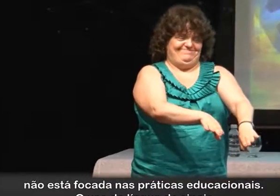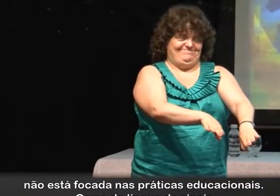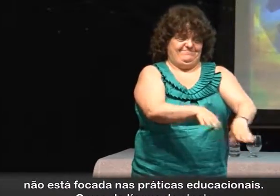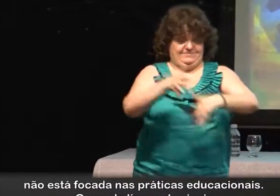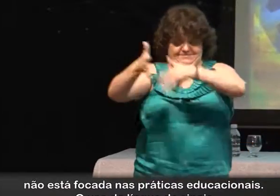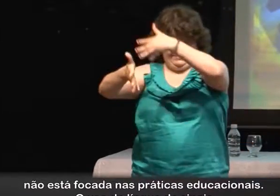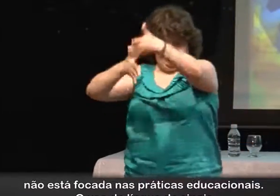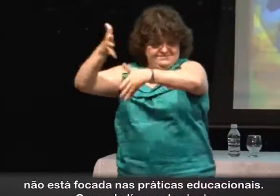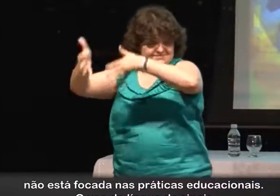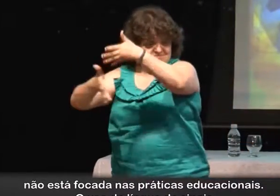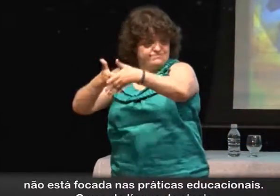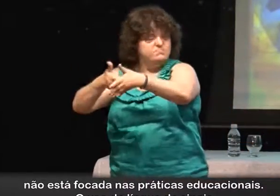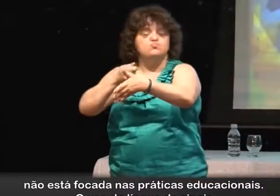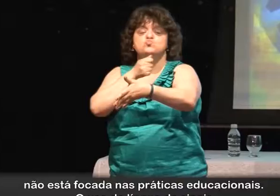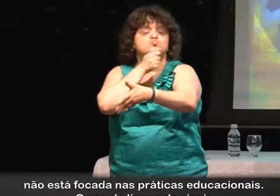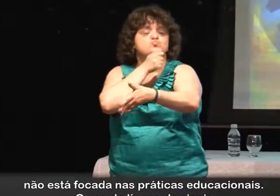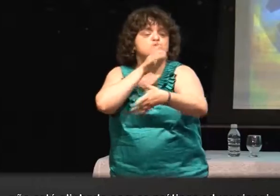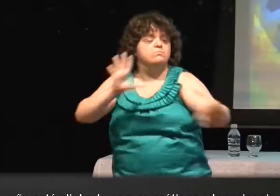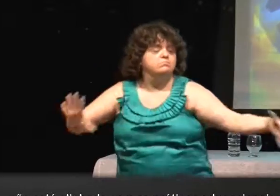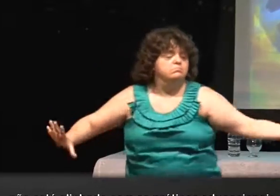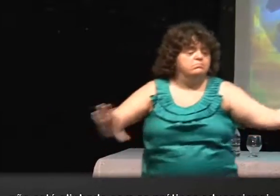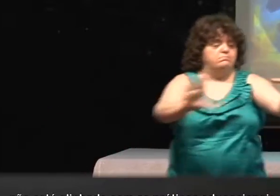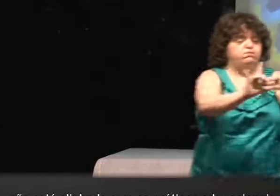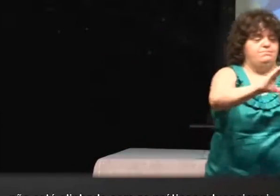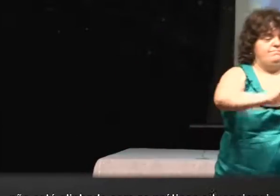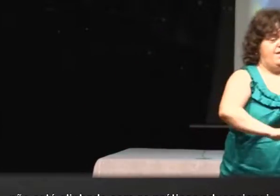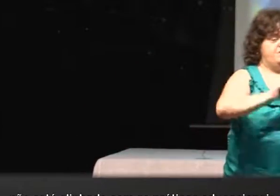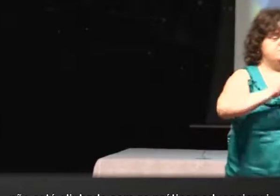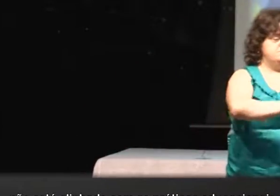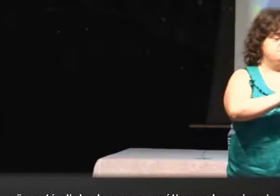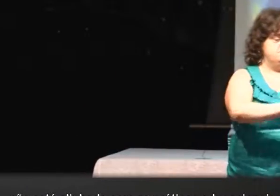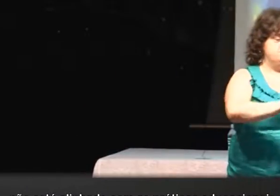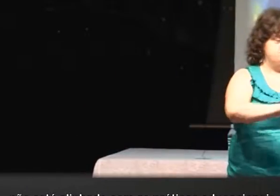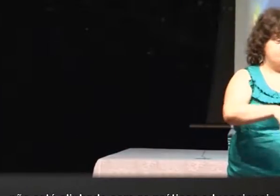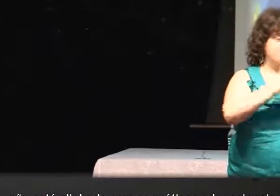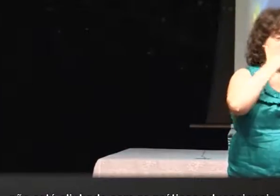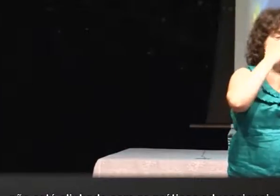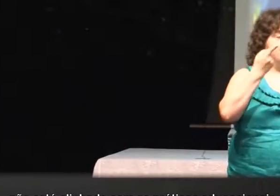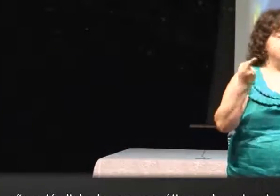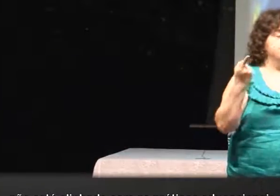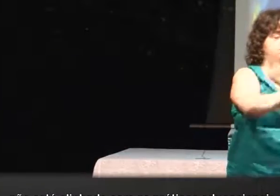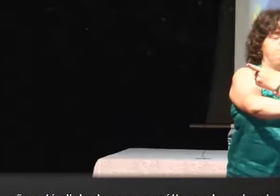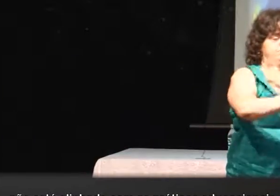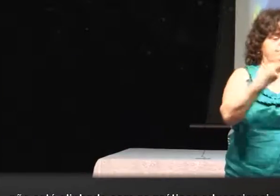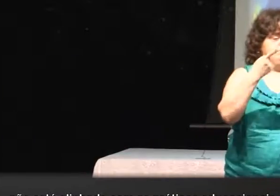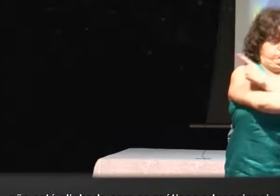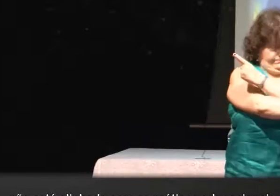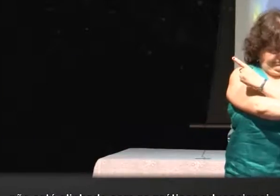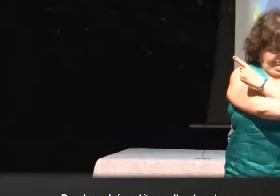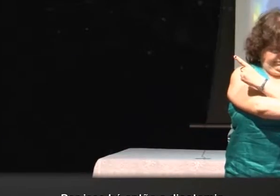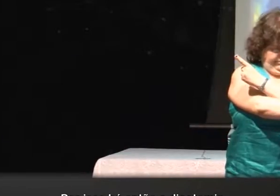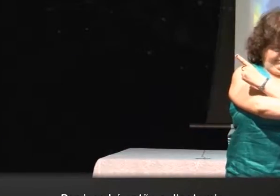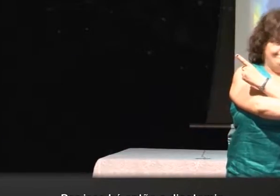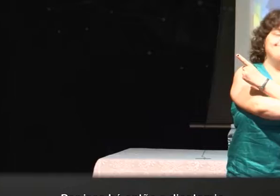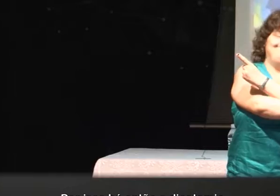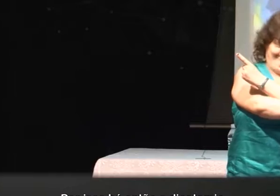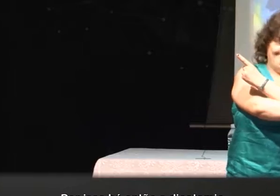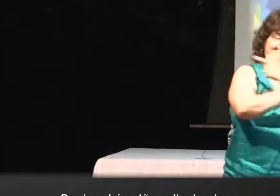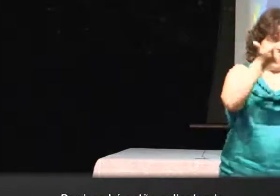práticas educacionais. O uso da língua de sinais não está alinhado com as práticas educacionais. Por isso há, então, a